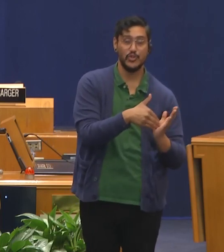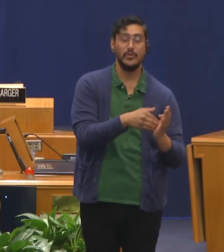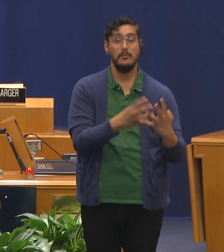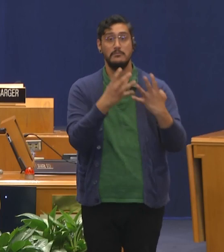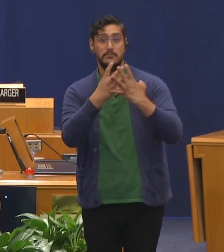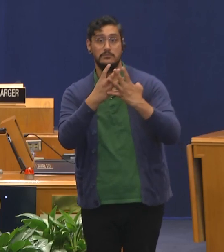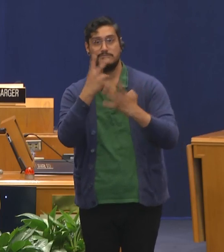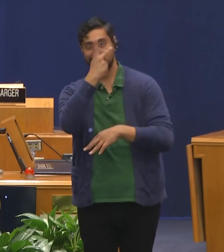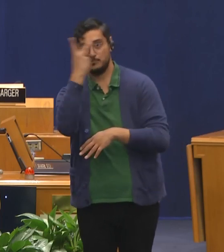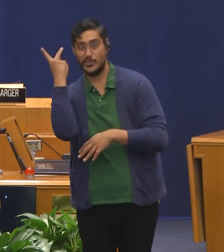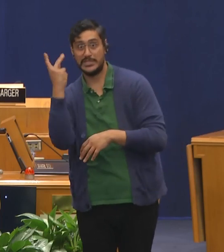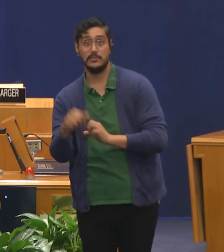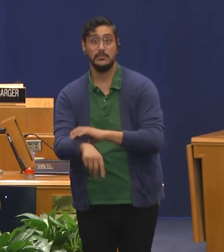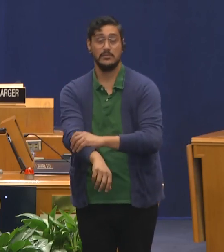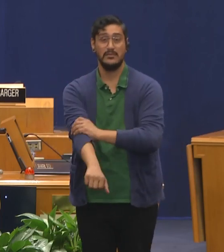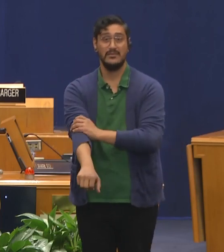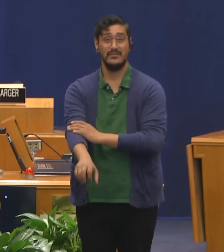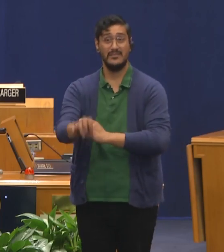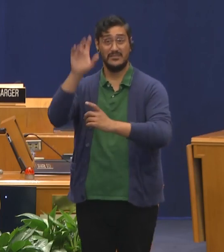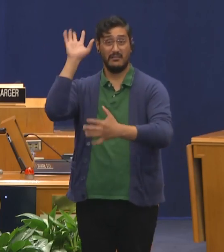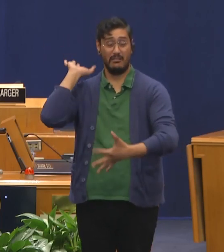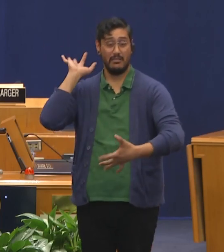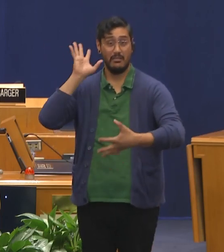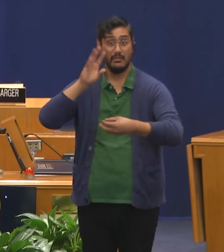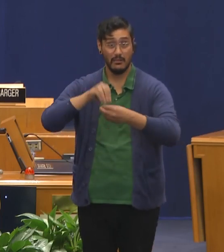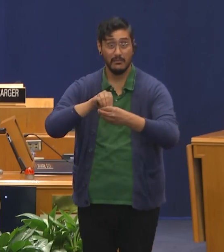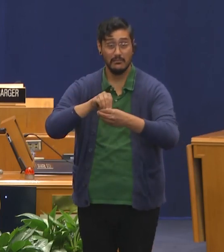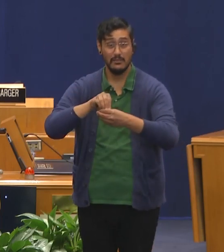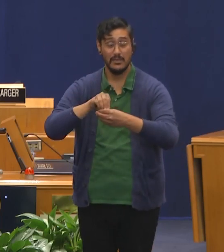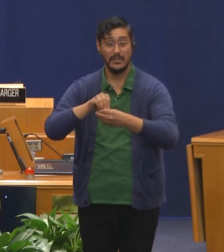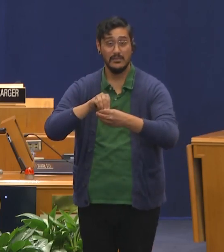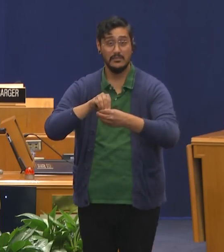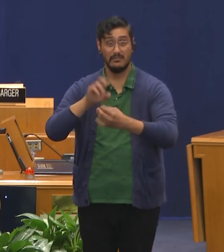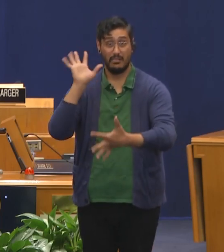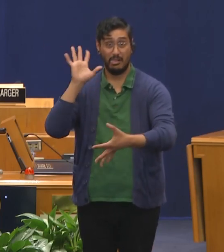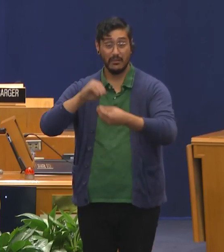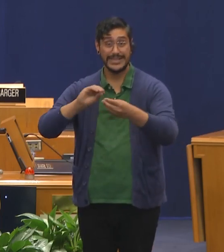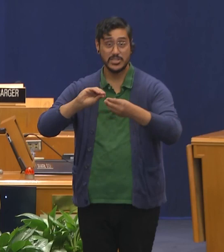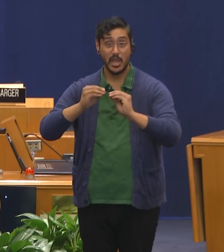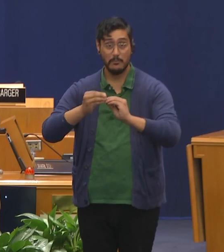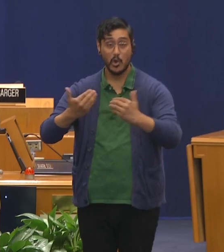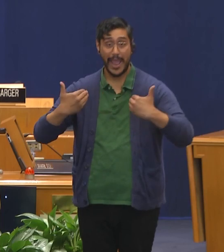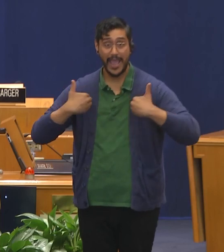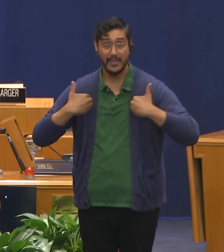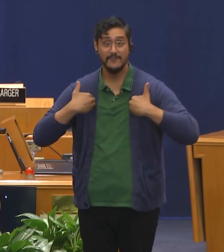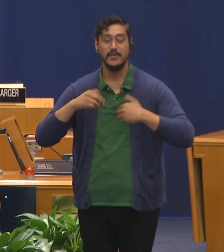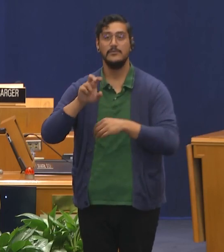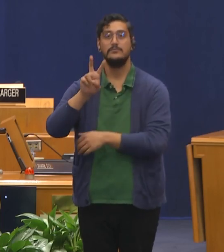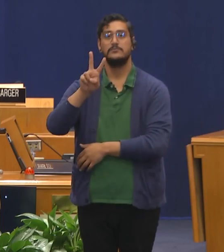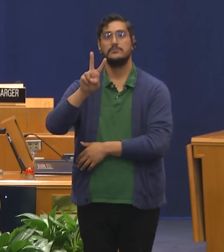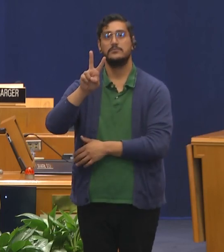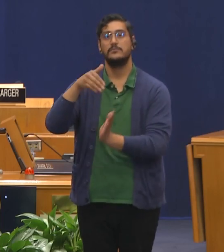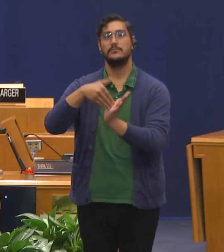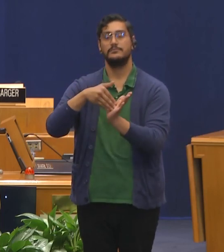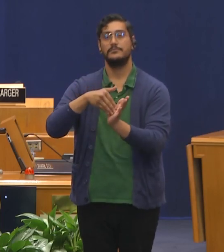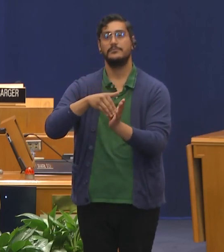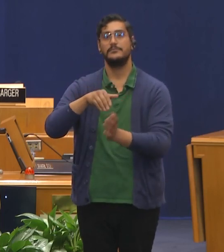correccionales. El total de casos confirmados en entornos institucionales es de